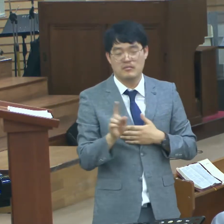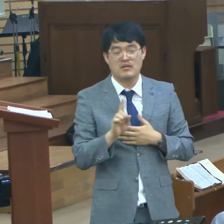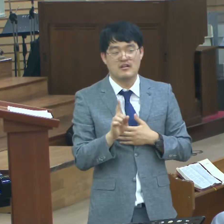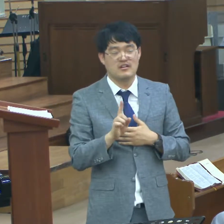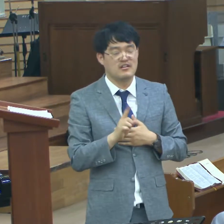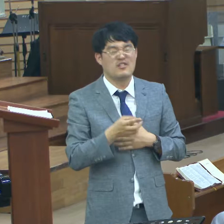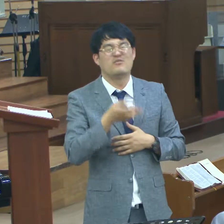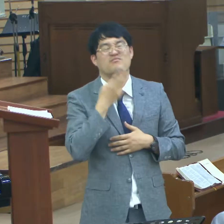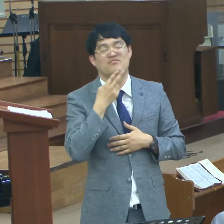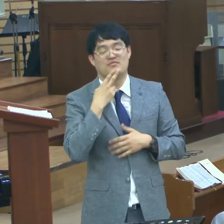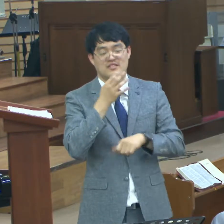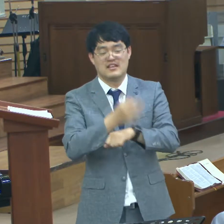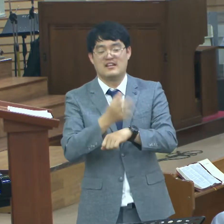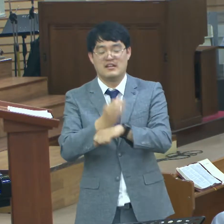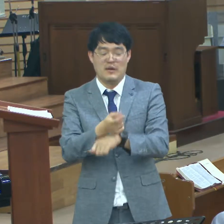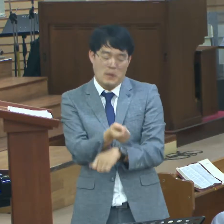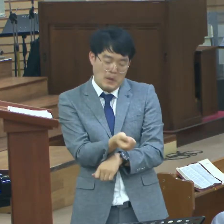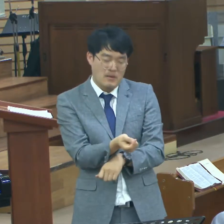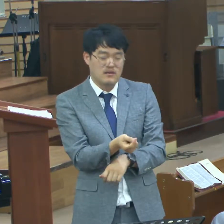별로 관심이 없는 분이 너무 많아요.